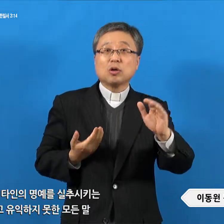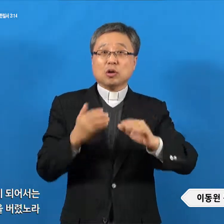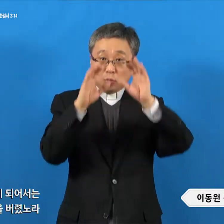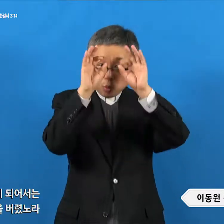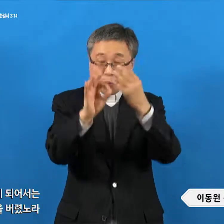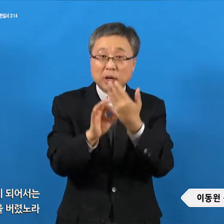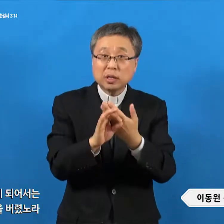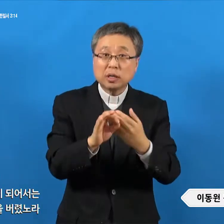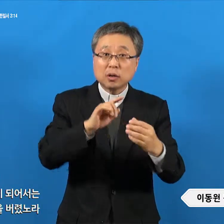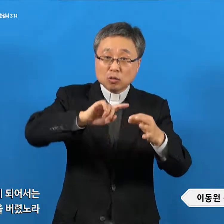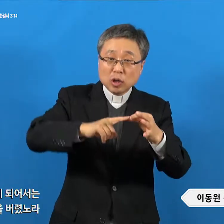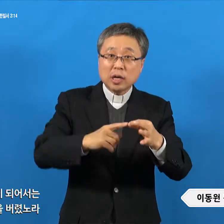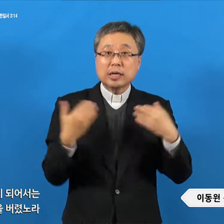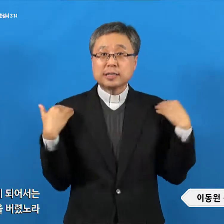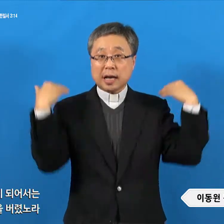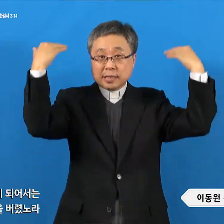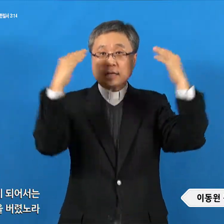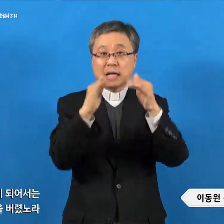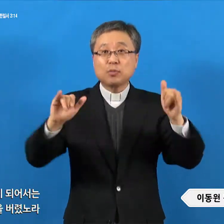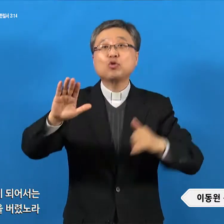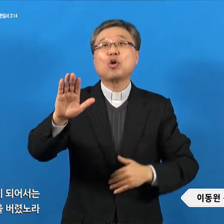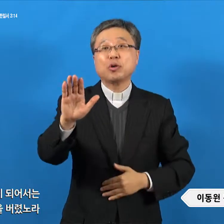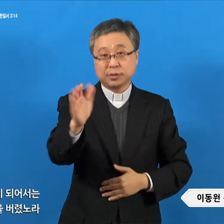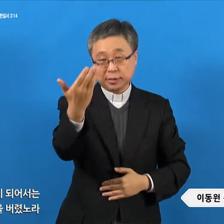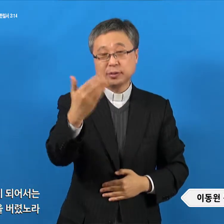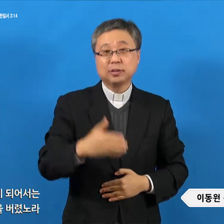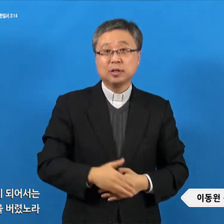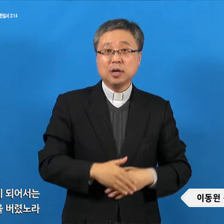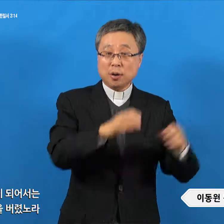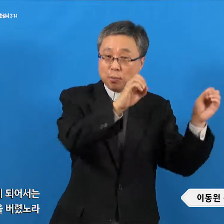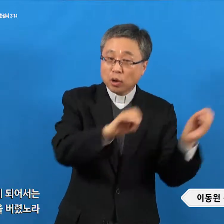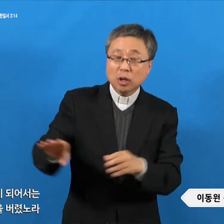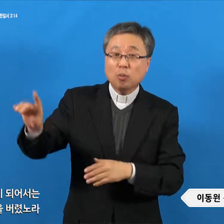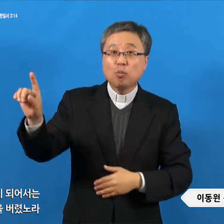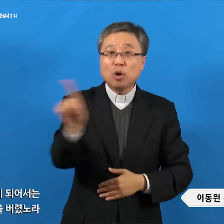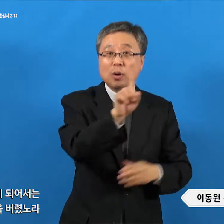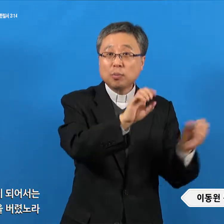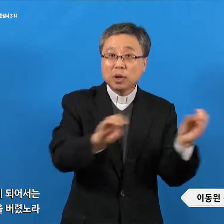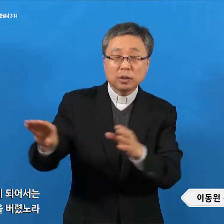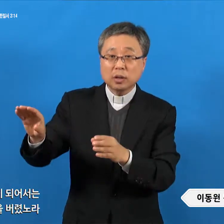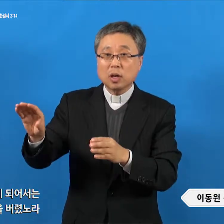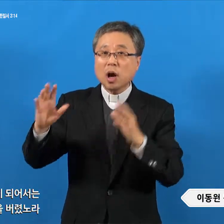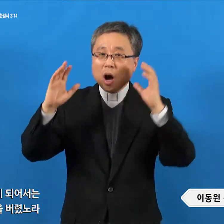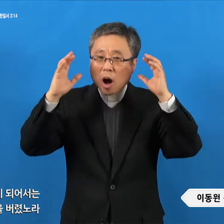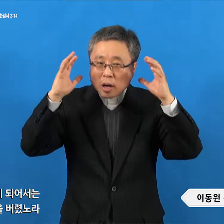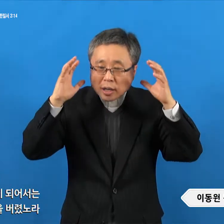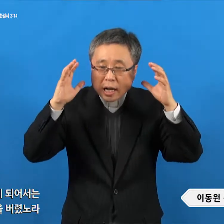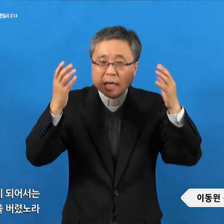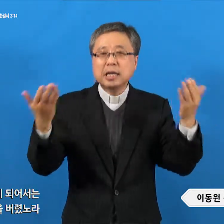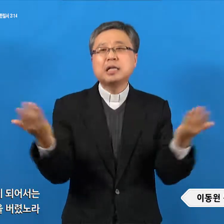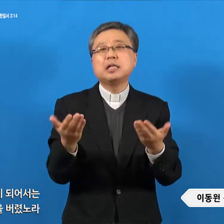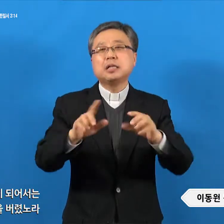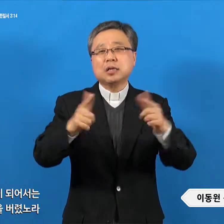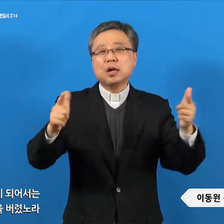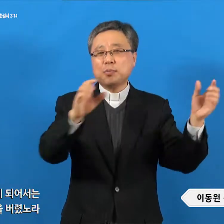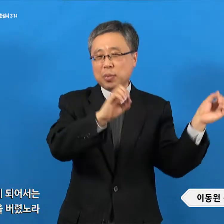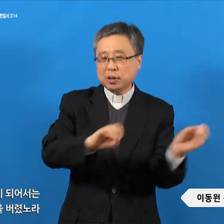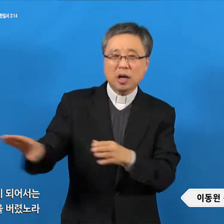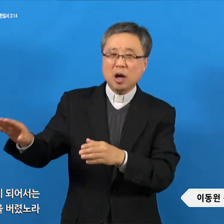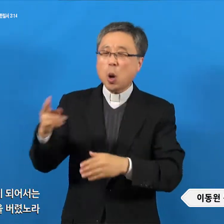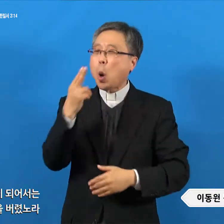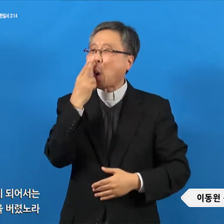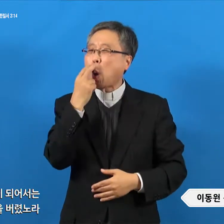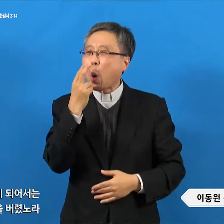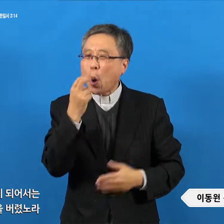않습니까? 장성한 사람이 되어서는 버린다. 뭘 버린다 그랬어요? 어린아이의 일들을 버린다. 이제